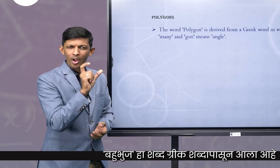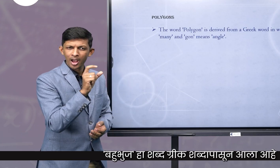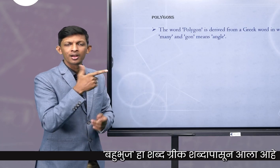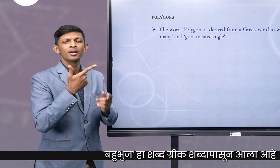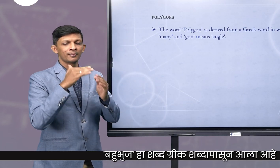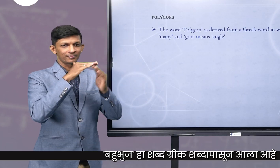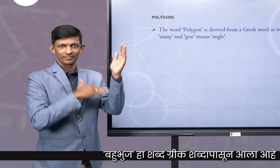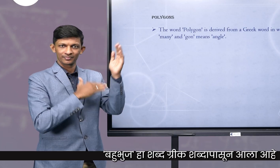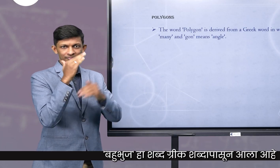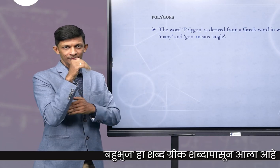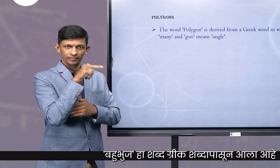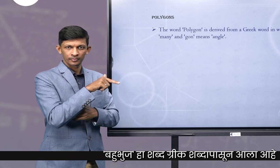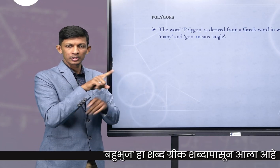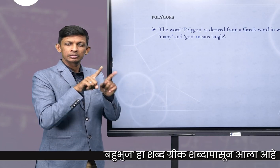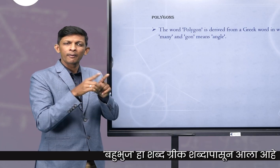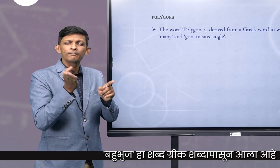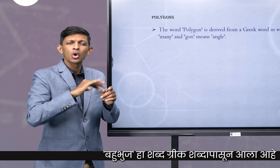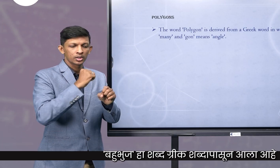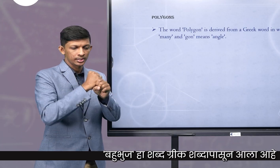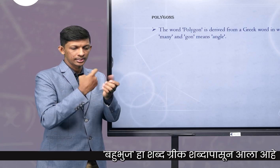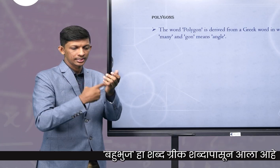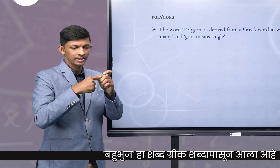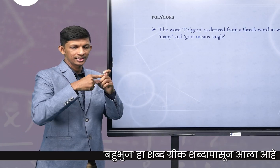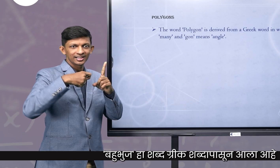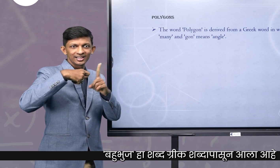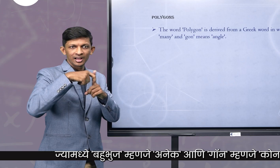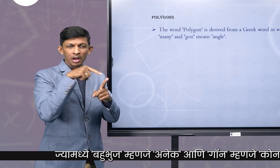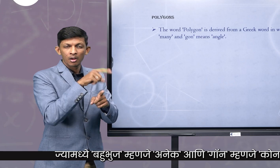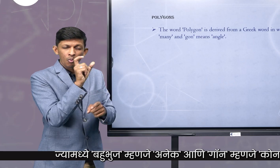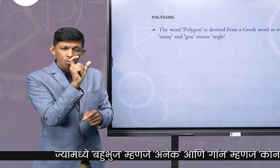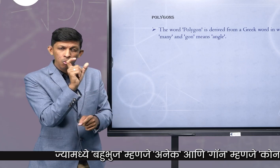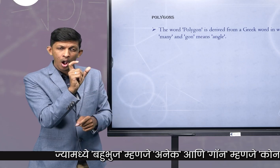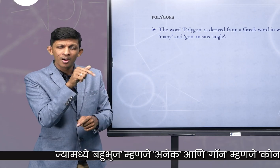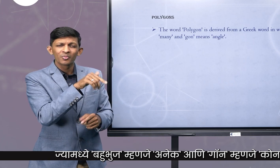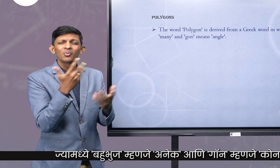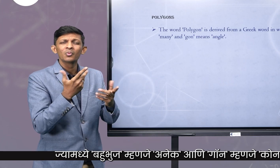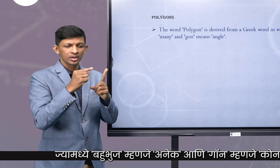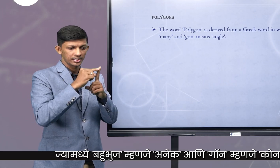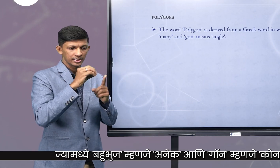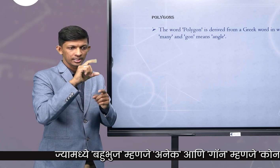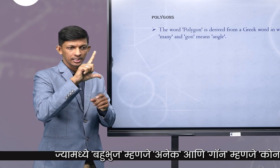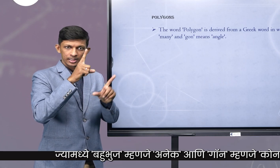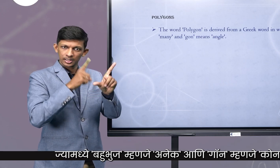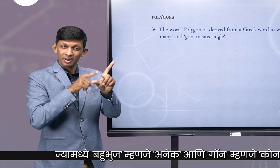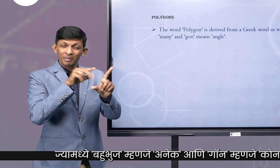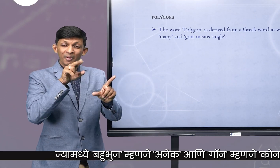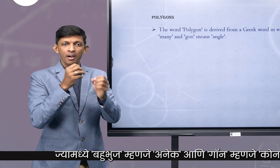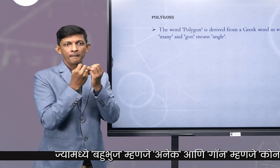बहुभुज हा शब्द ग्रीक शब्दापासून आलेला आहे, ज्यामध्ये बहुभुज म्हणजे अनेक आणि गॉन म्हणजे